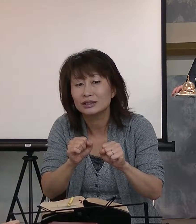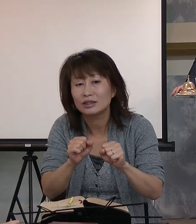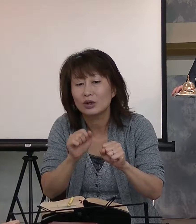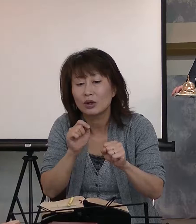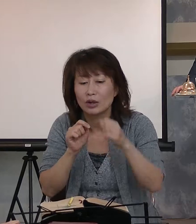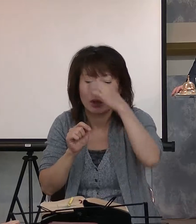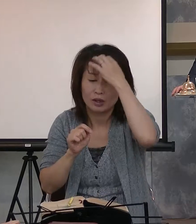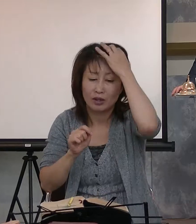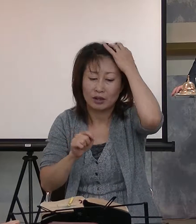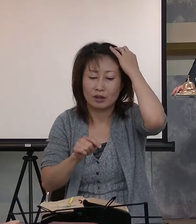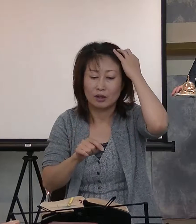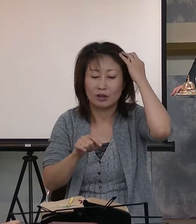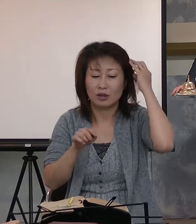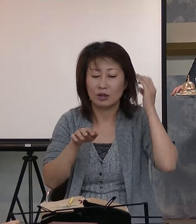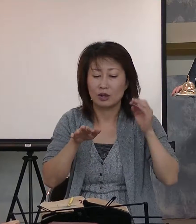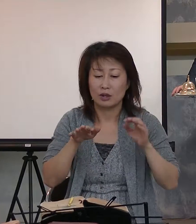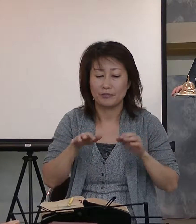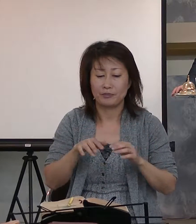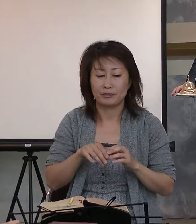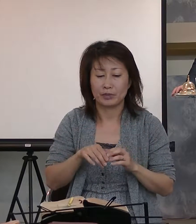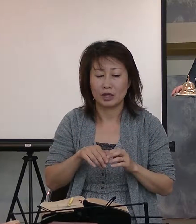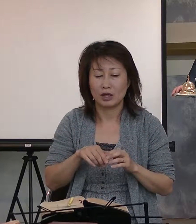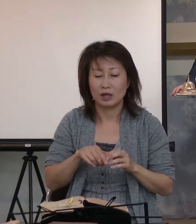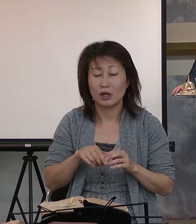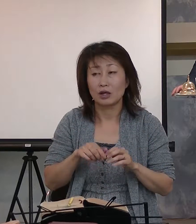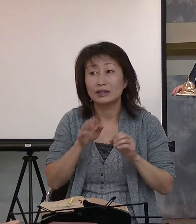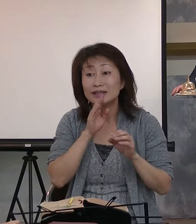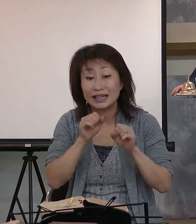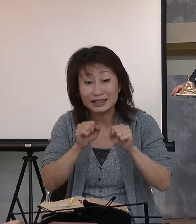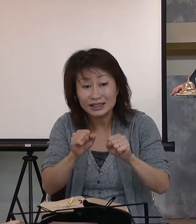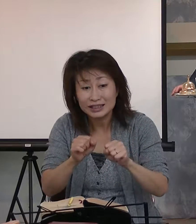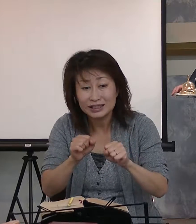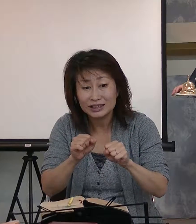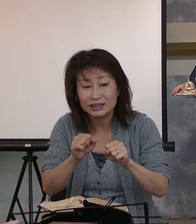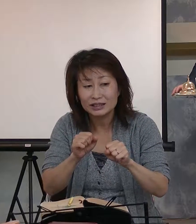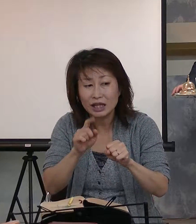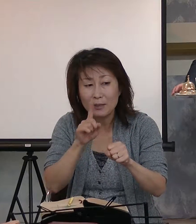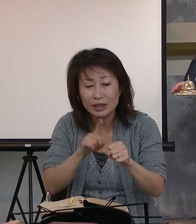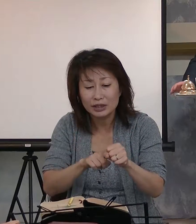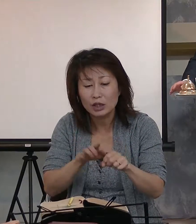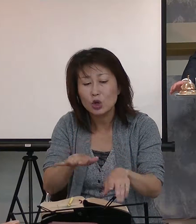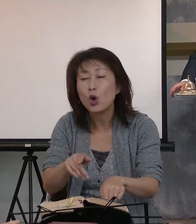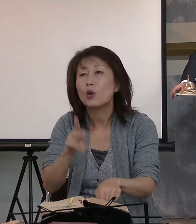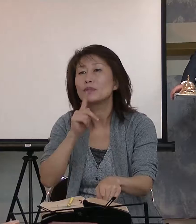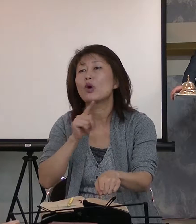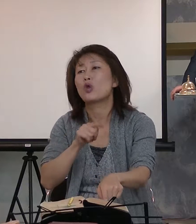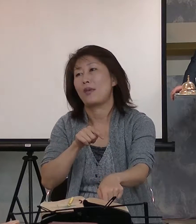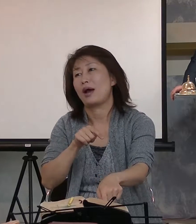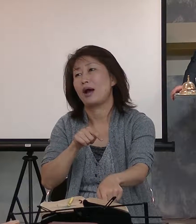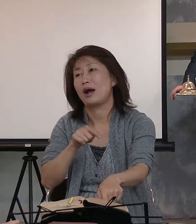今日の御言葉は我々にいろんなヒントをあげる御言葉でございます。